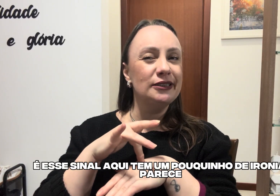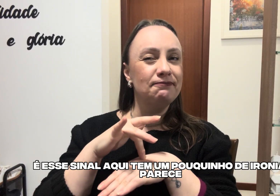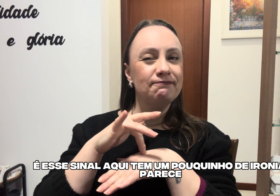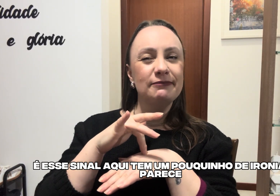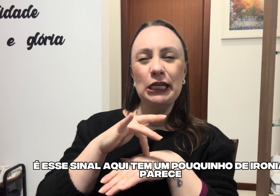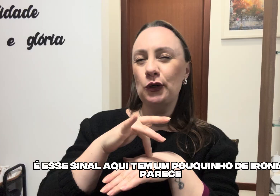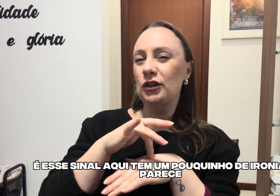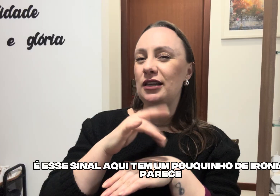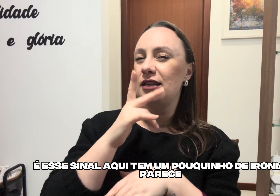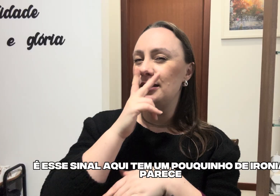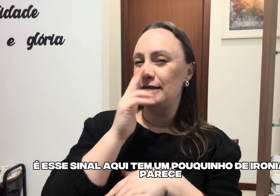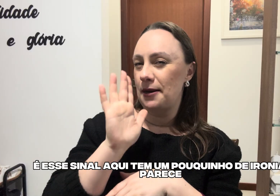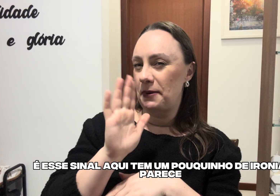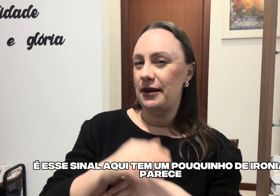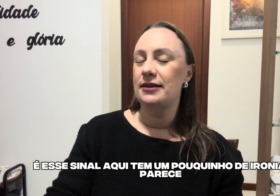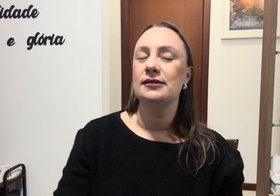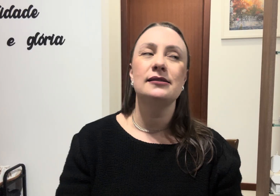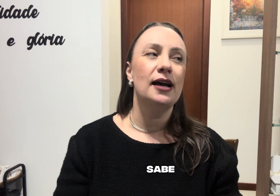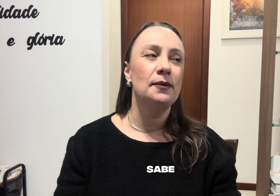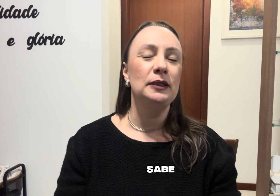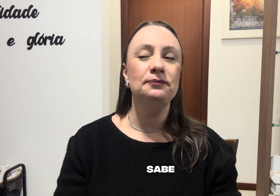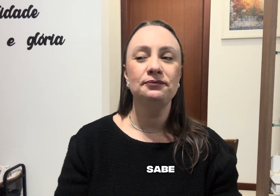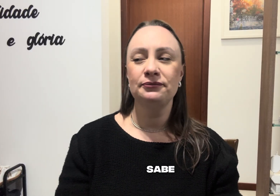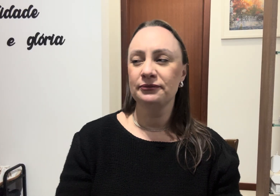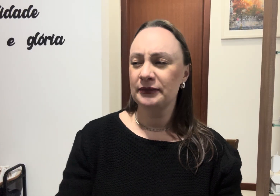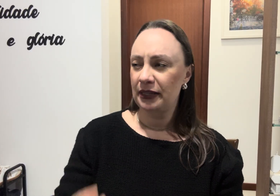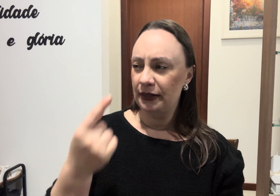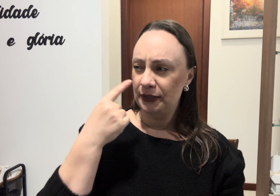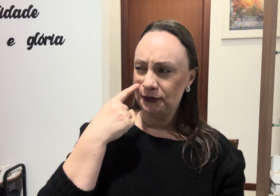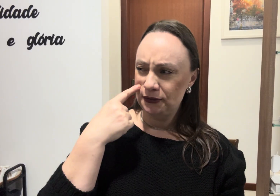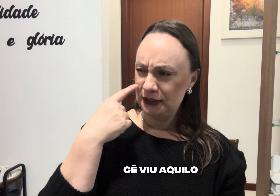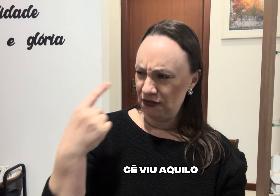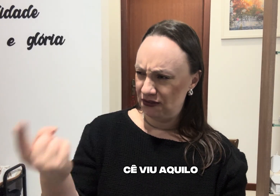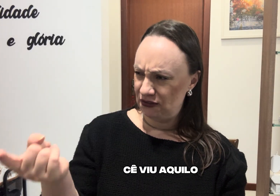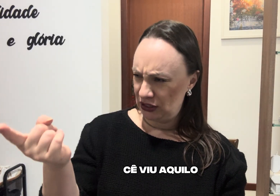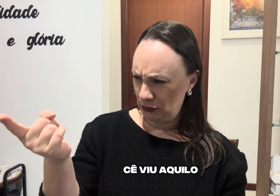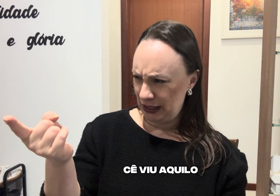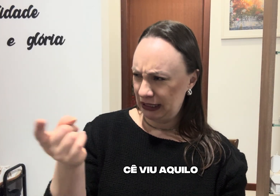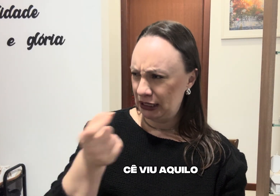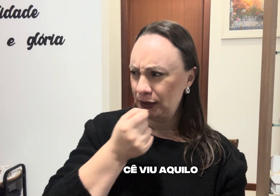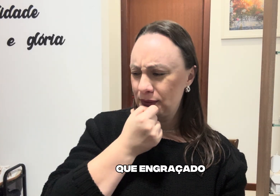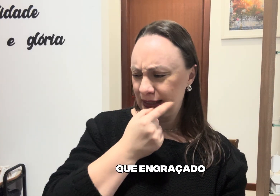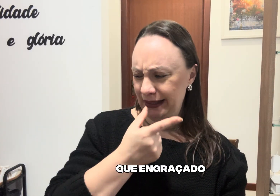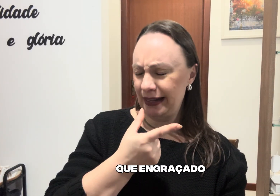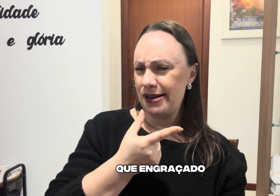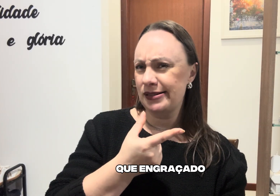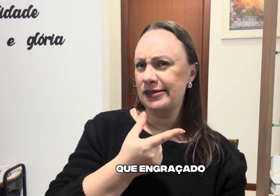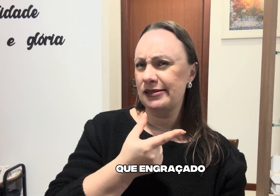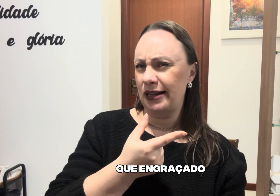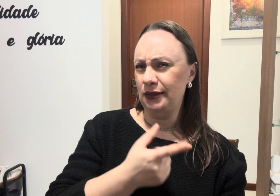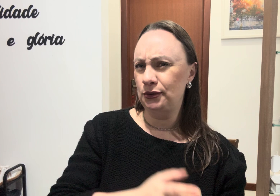de ironia, parece, sabe? Você viu aquilo? Que